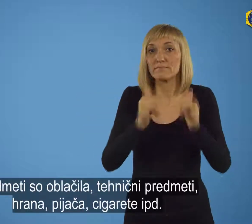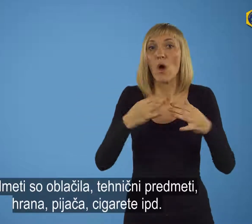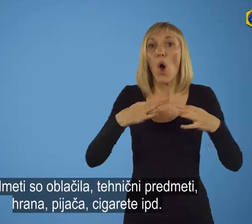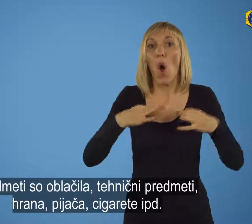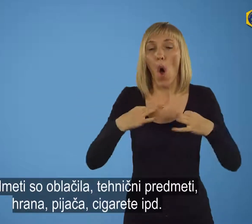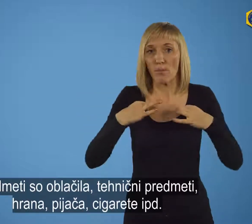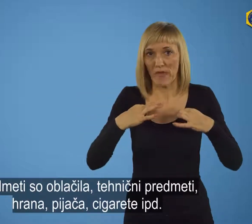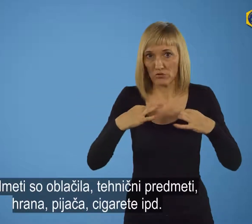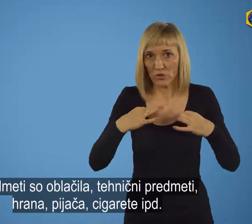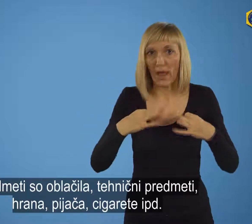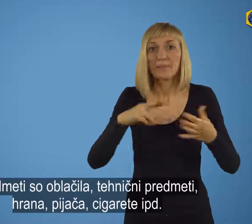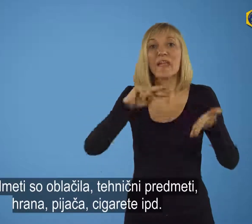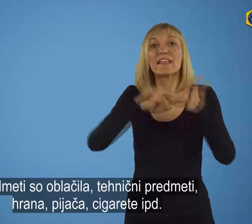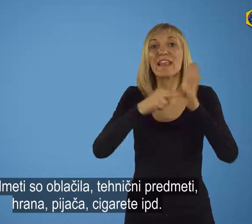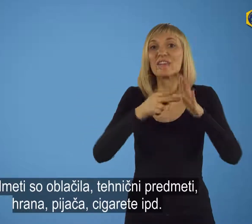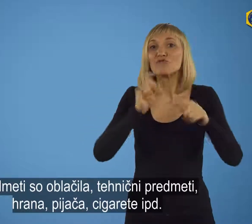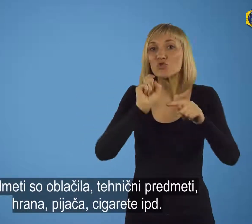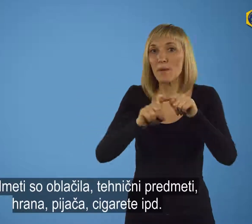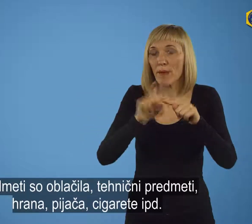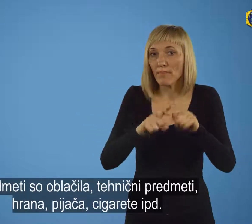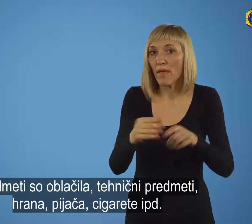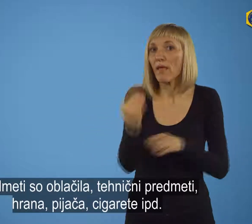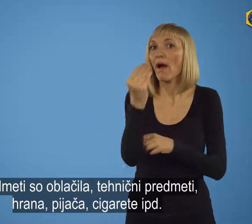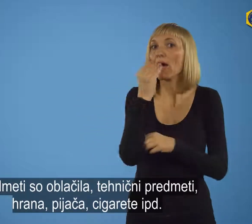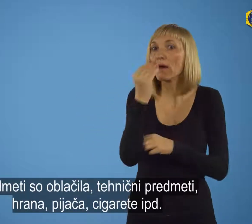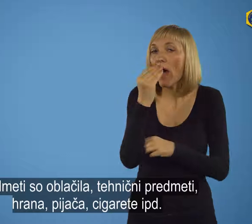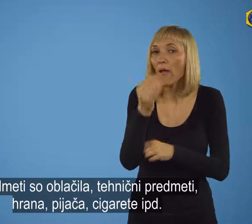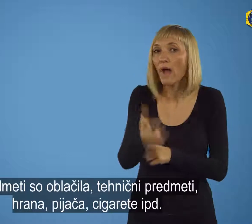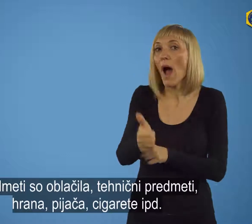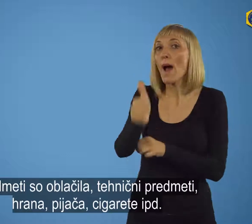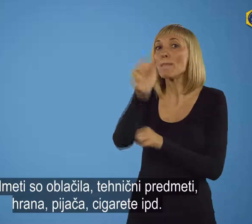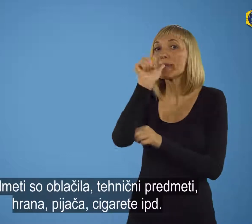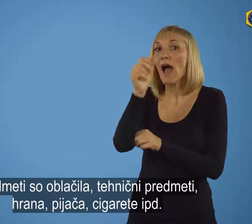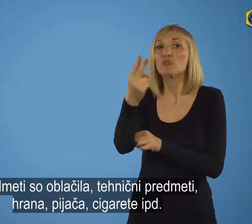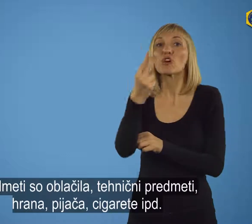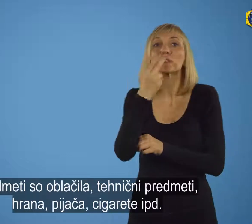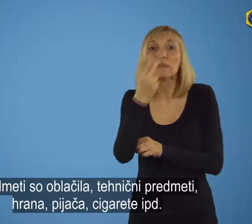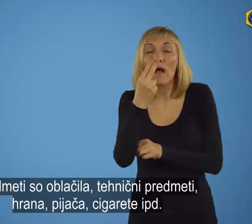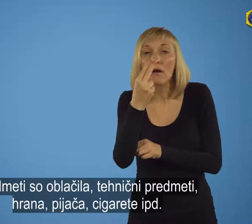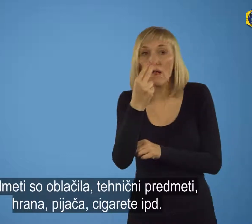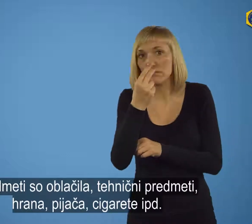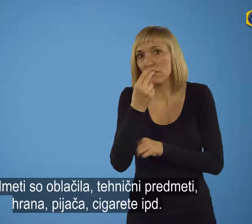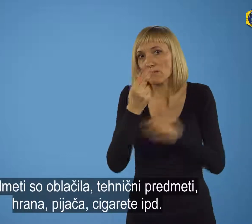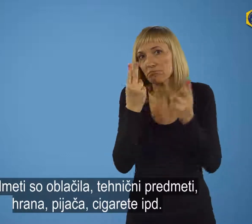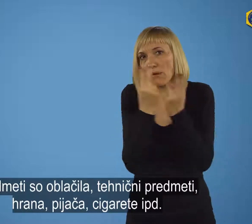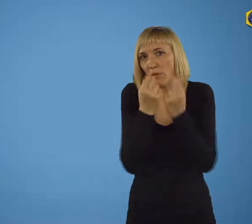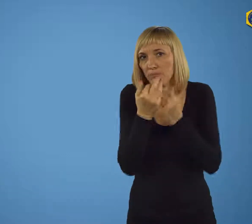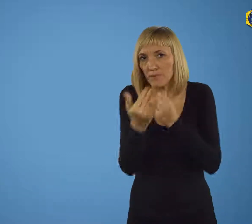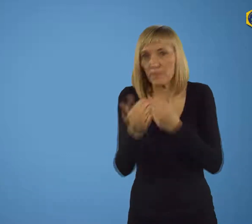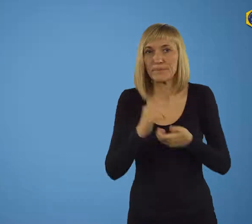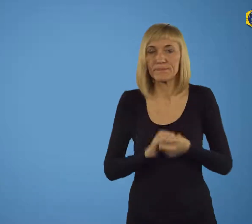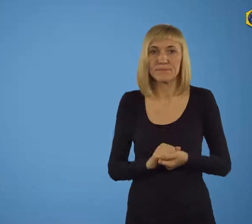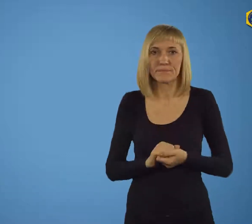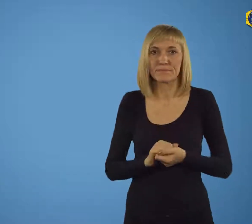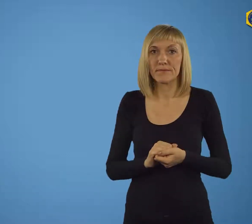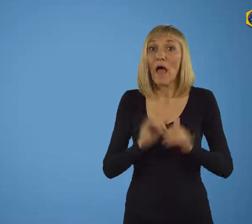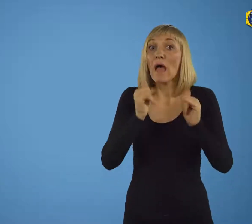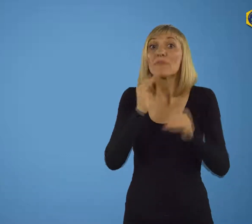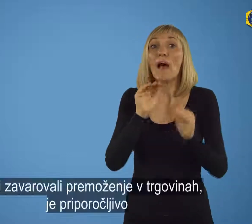predmeti so oblačila, tehnični predmeti, hrana, pijača, cigarete in podobno. Da